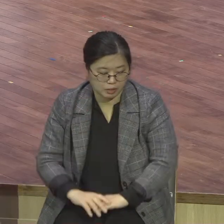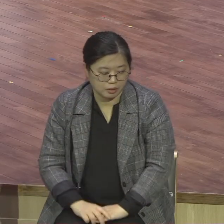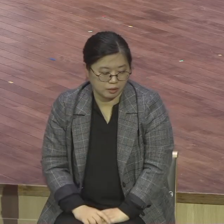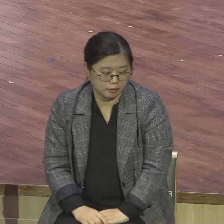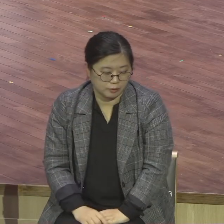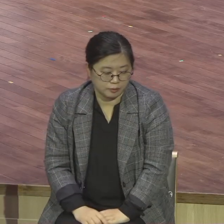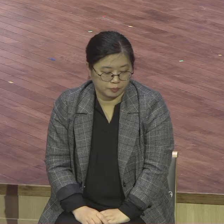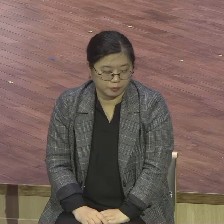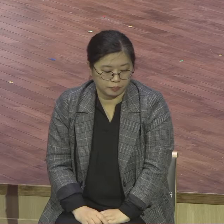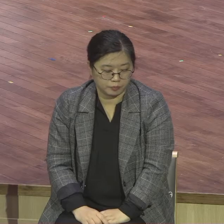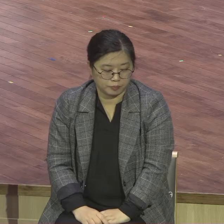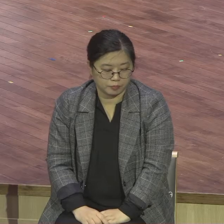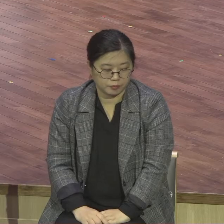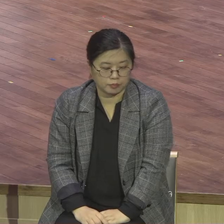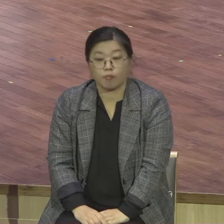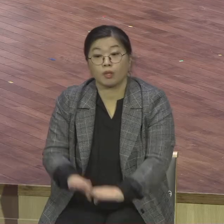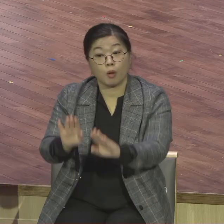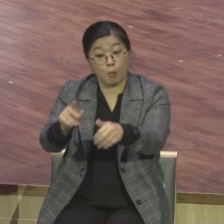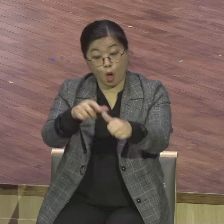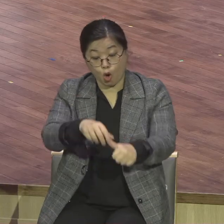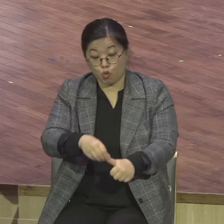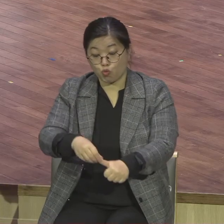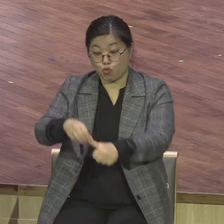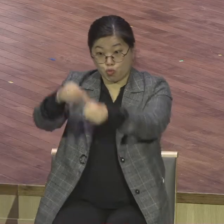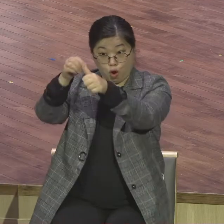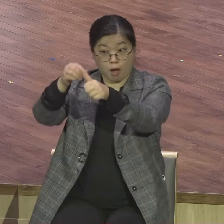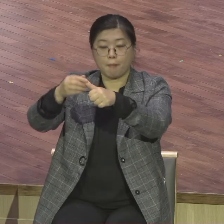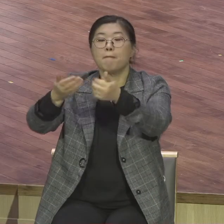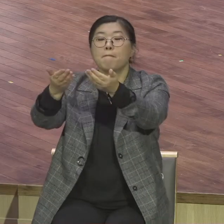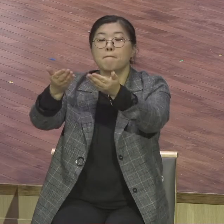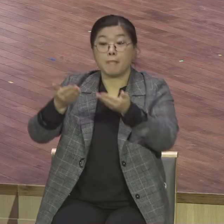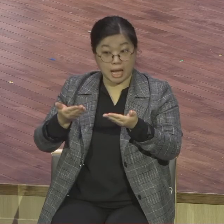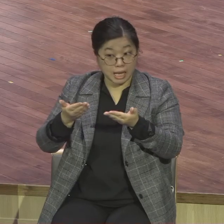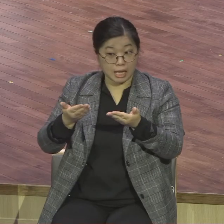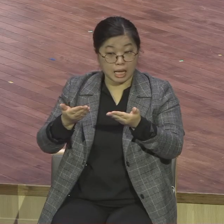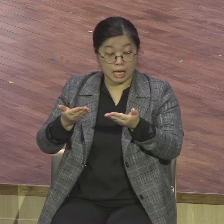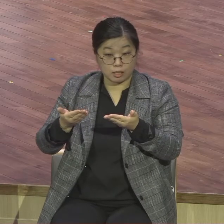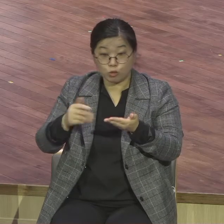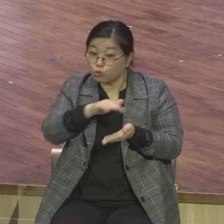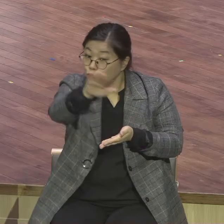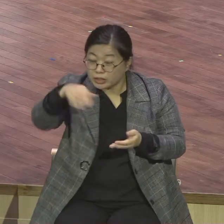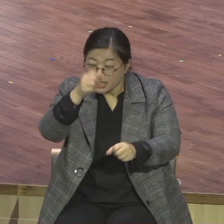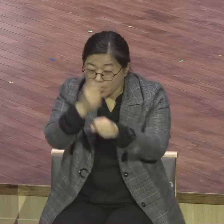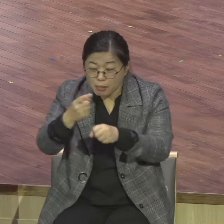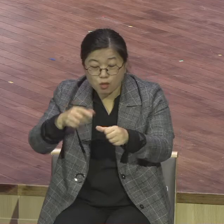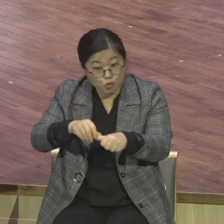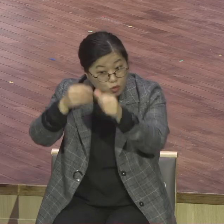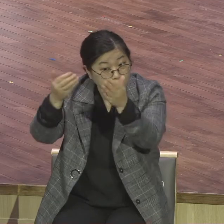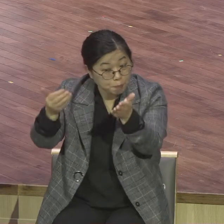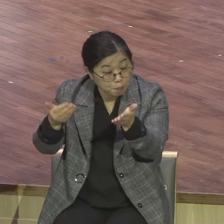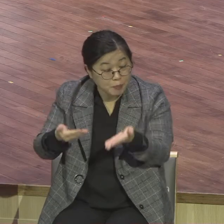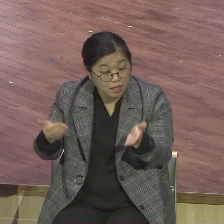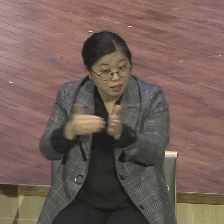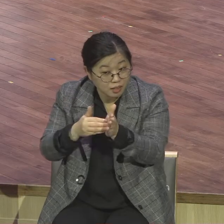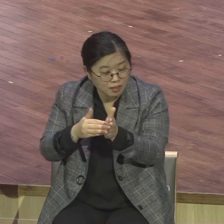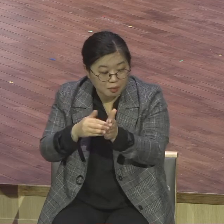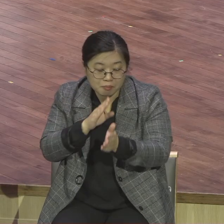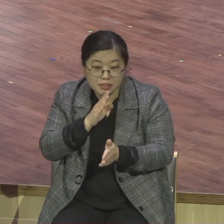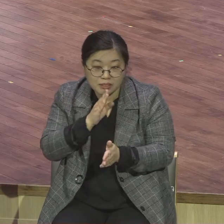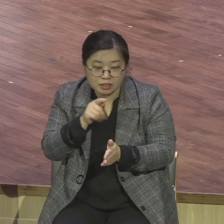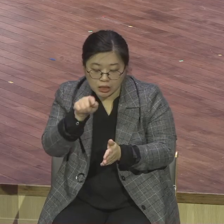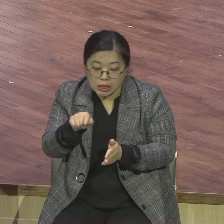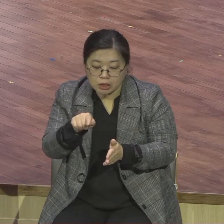구원받은 하나님의 자녀에게 여러 가지 시험이 올 때 성도가 갖춰야 할 것이 뭐냐? 바로 지혜라고